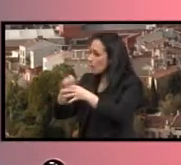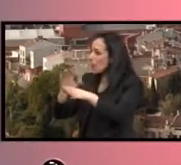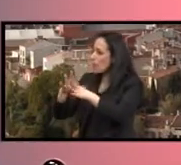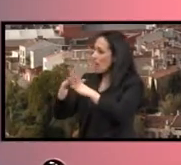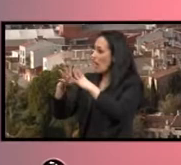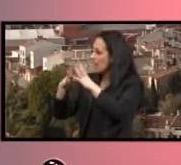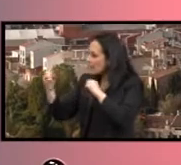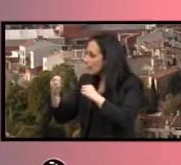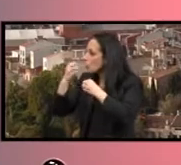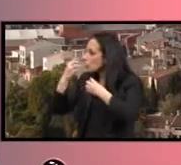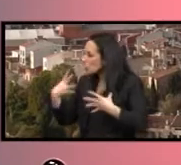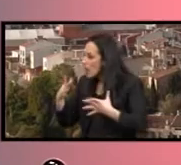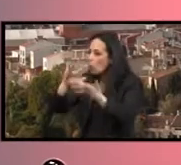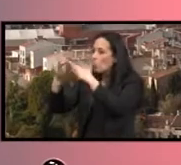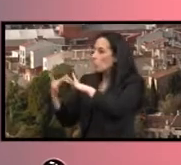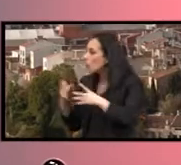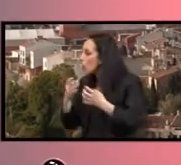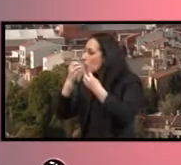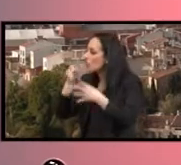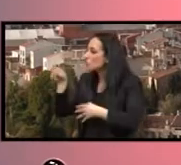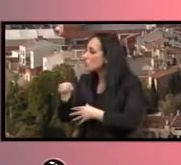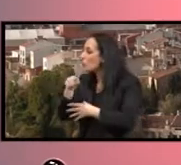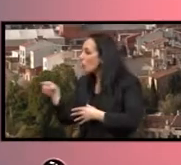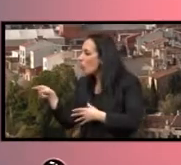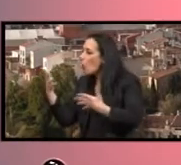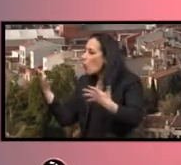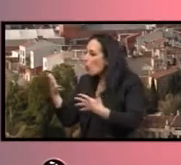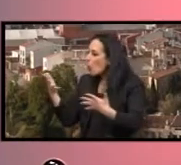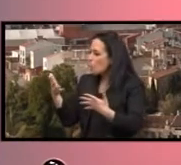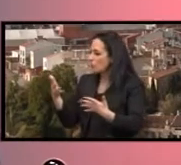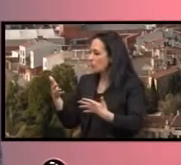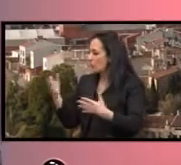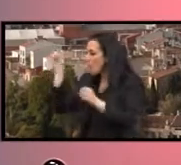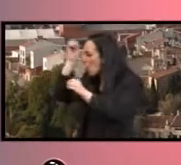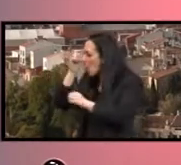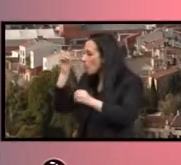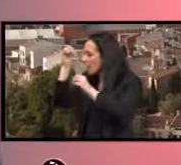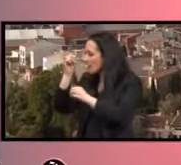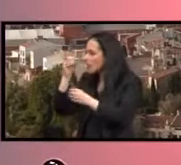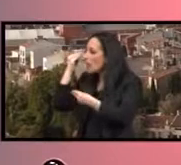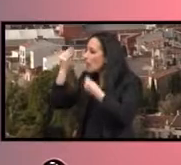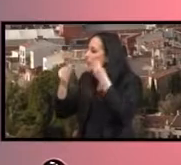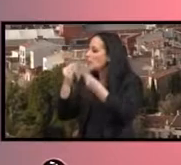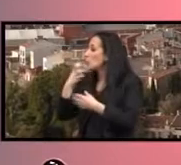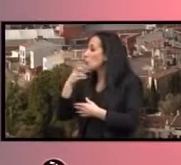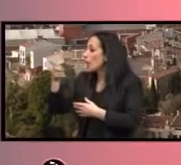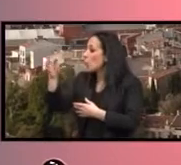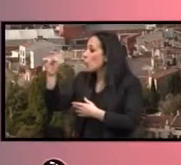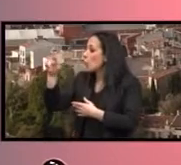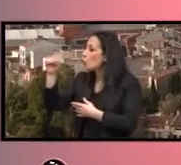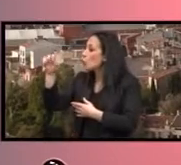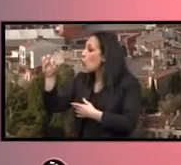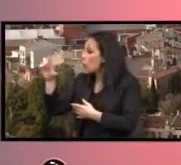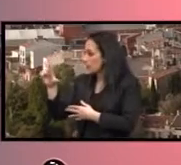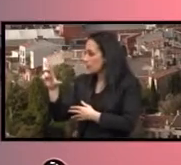possible? Com ho valoreu, això? Vosaltres que teniu aquestes discapacitats, que seria el tracte correcte, no? Tu, Oriol, deies que què et passa,